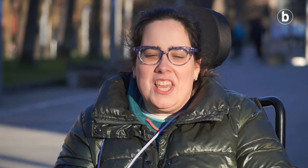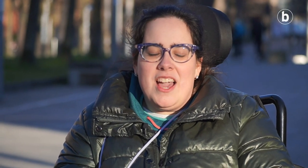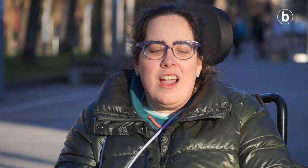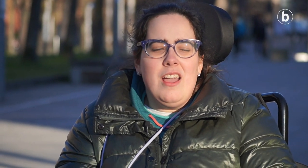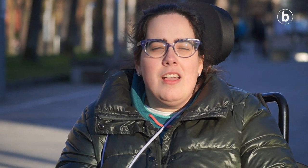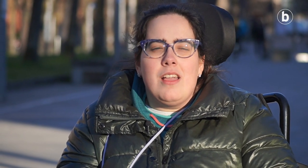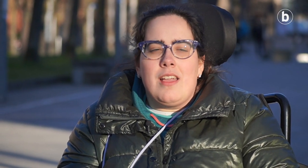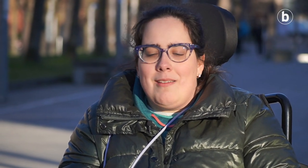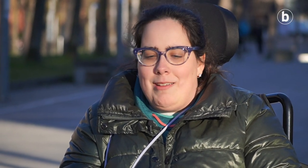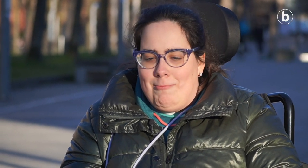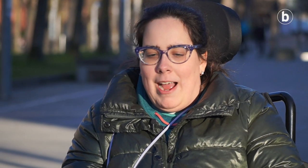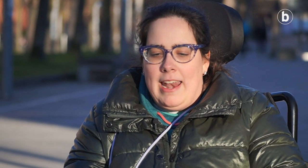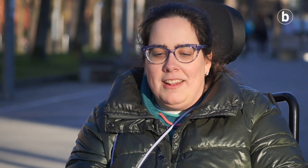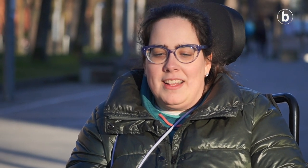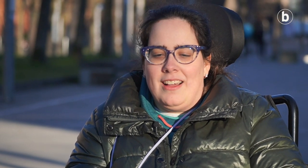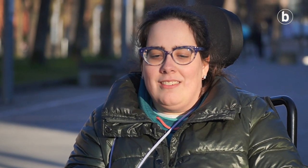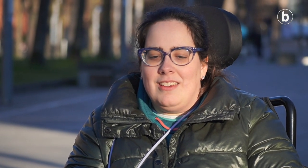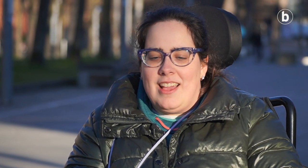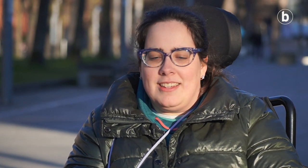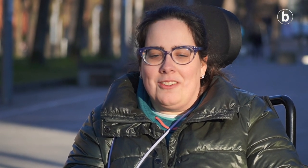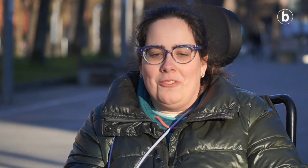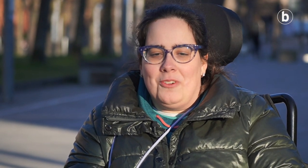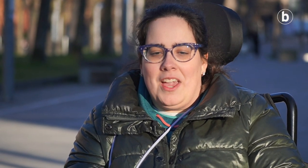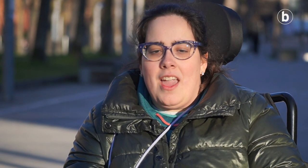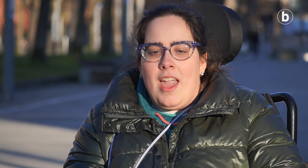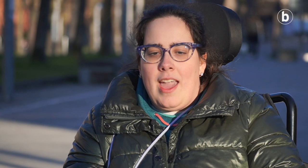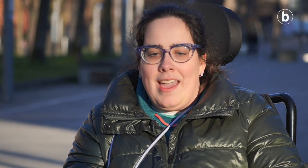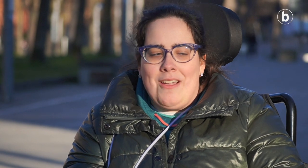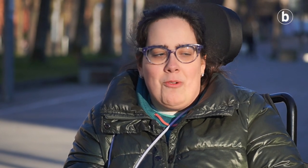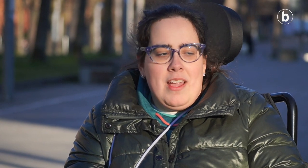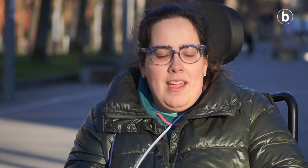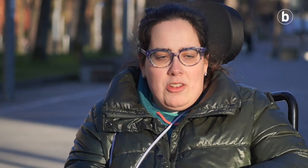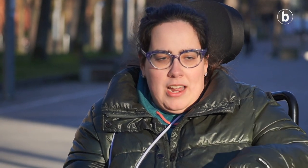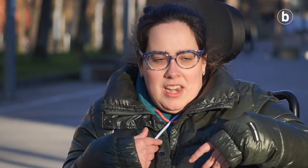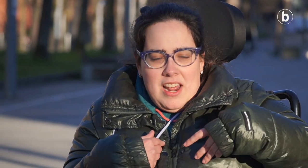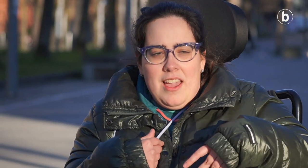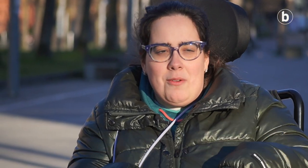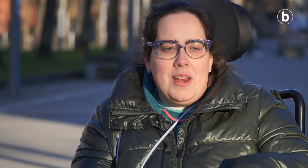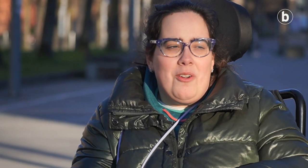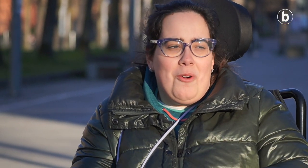handia, galanta esango nuke. Gure, osea, nire